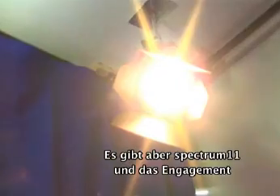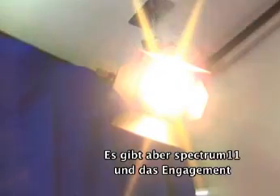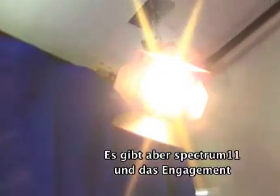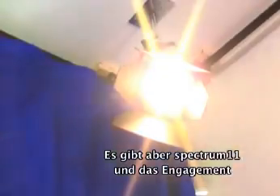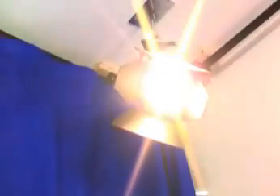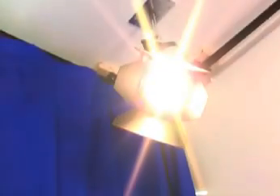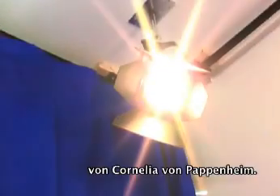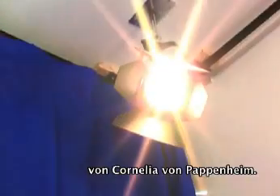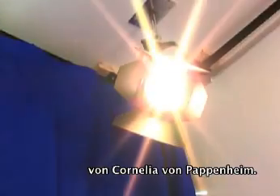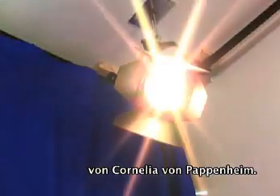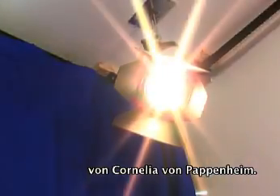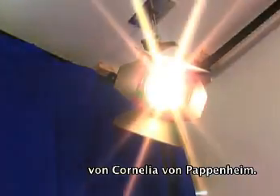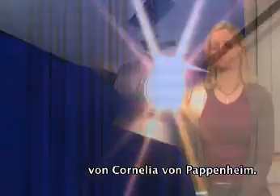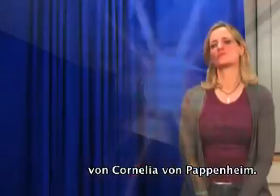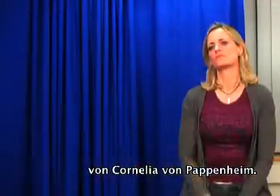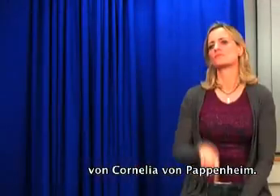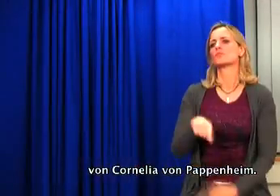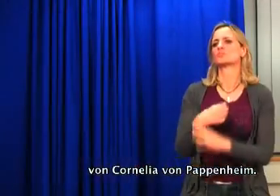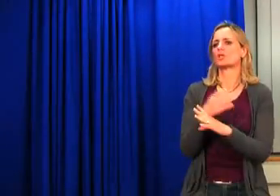das Engagement von Cornelia von Pappenheim.